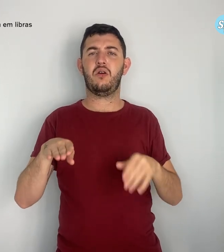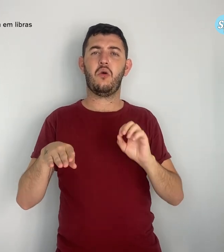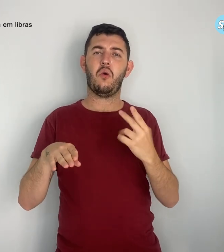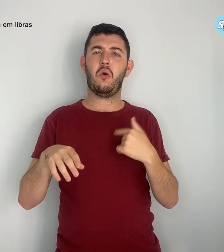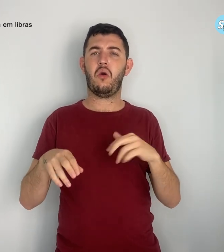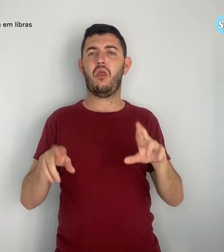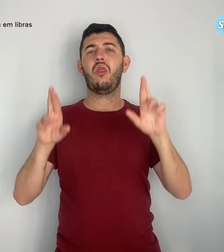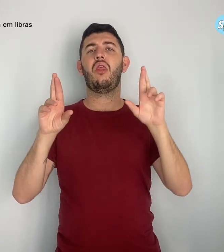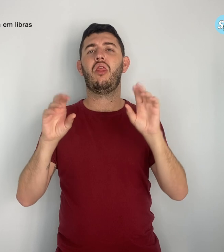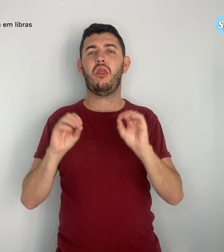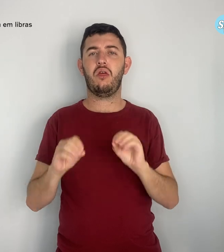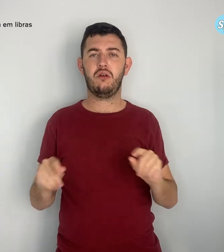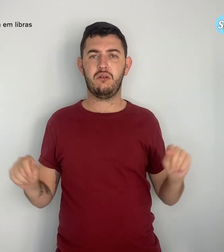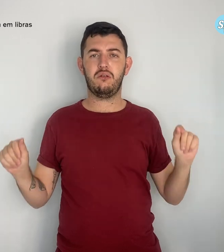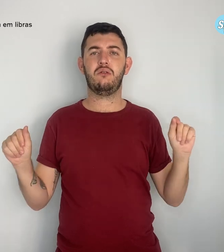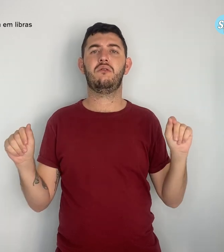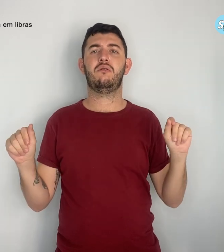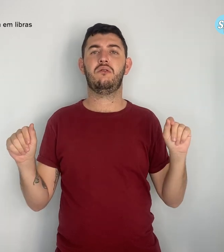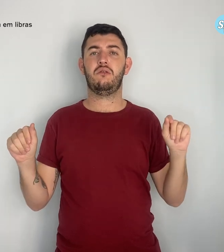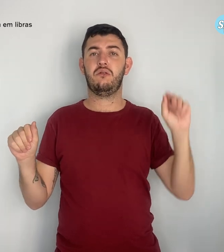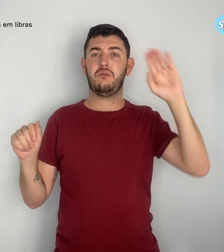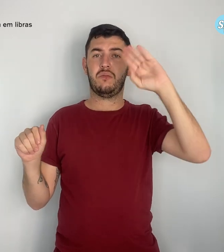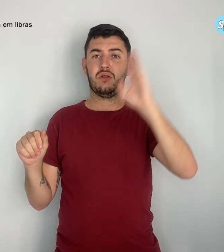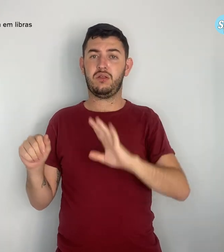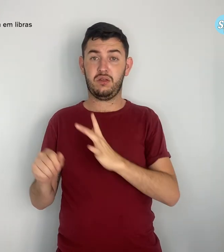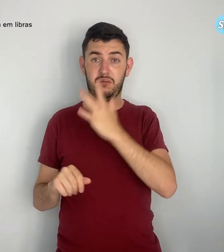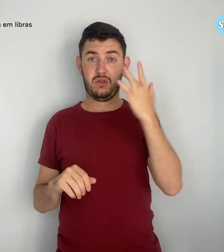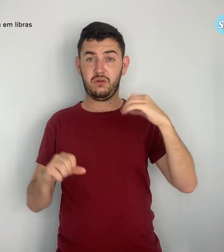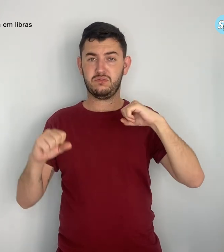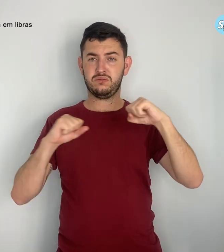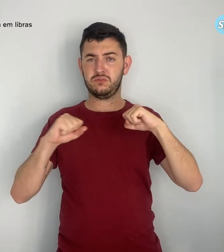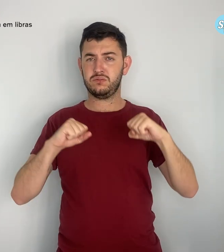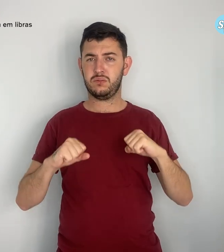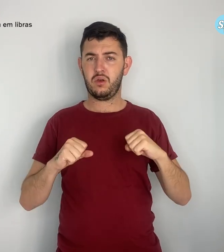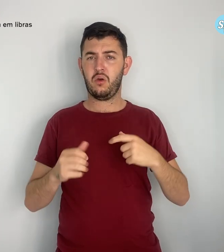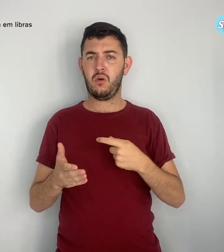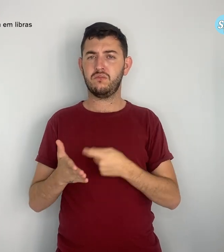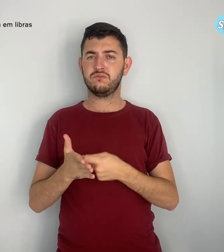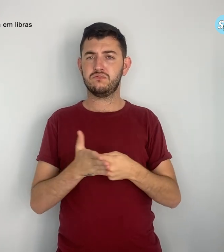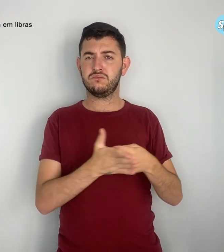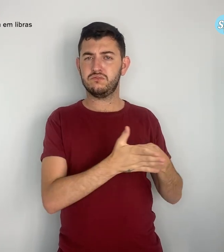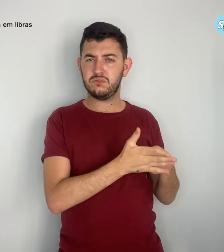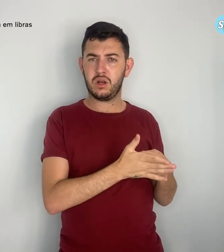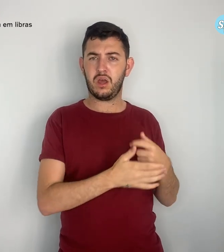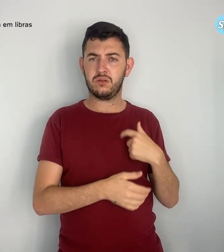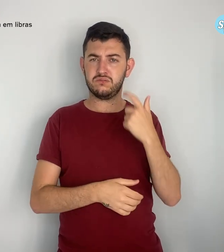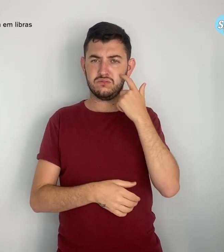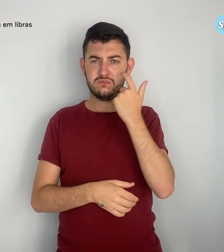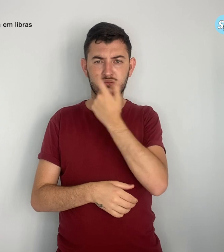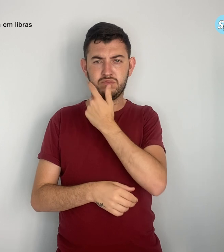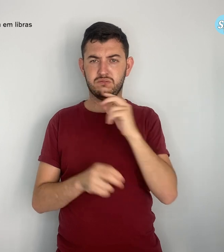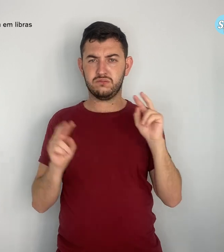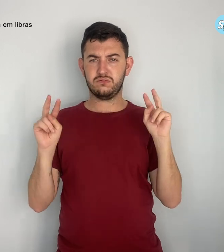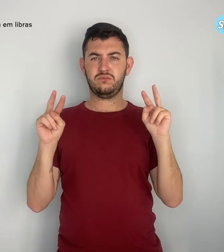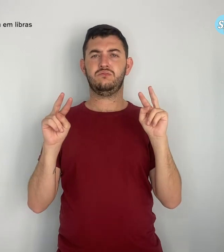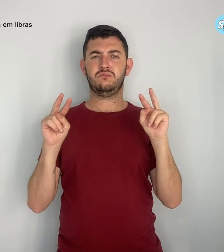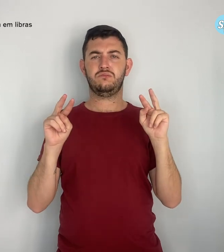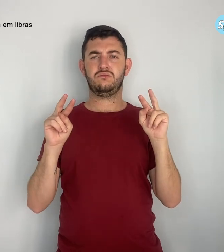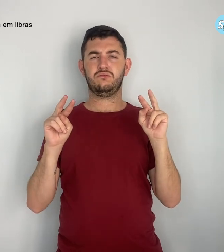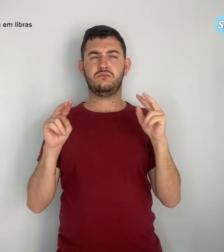Brasil dos sobreviventes que foram obrigados a ver com os próprios olhos e de barriga vazia a